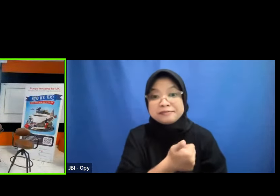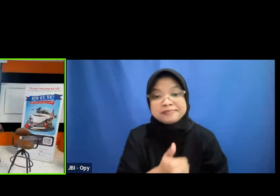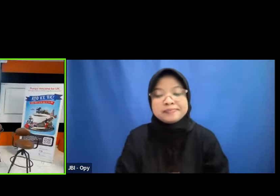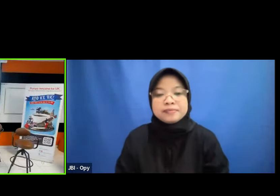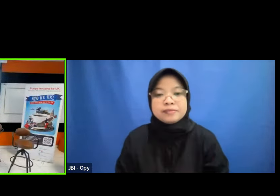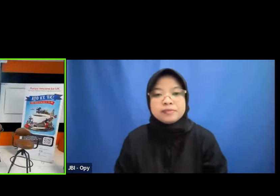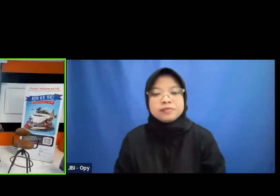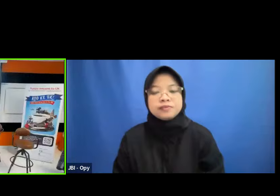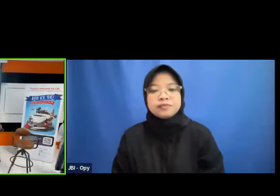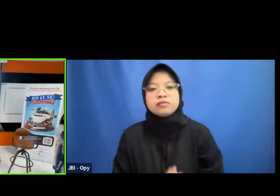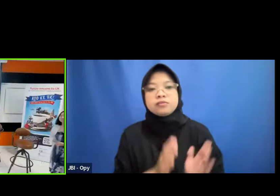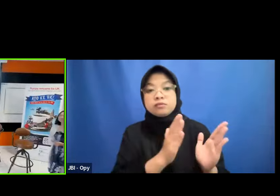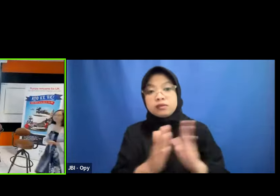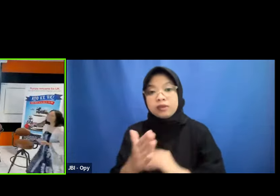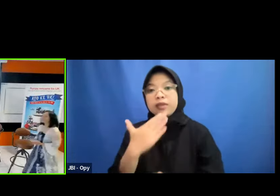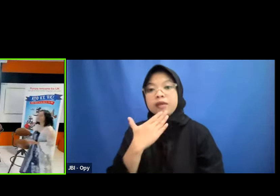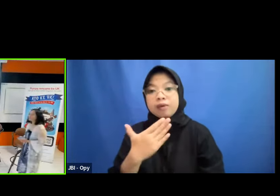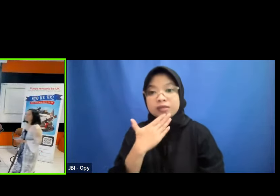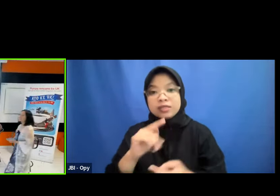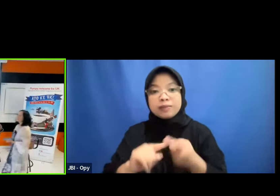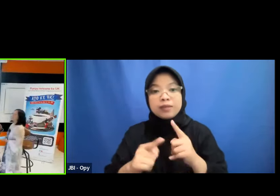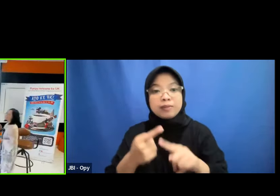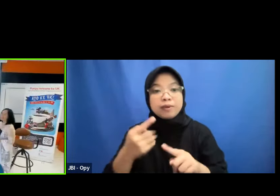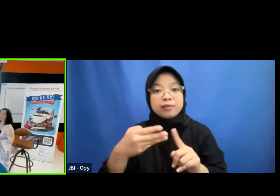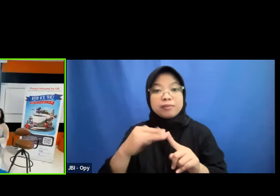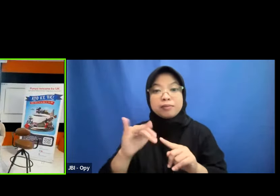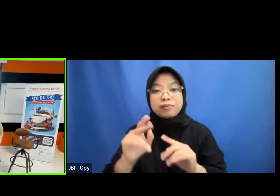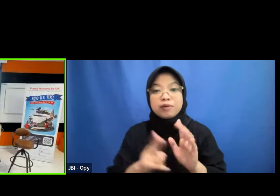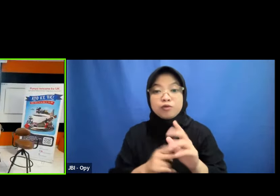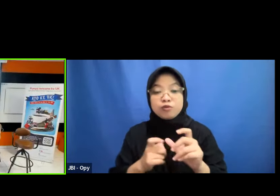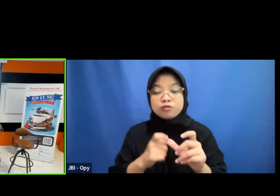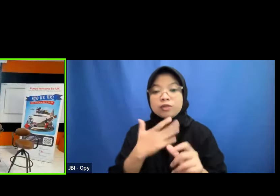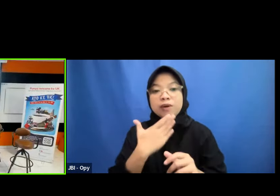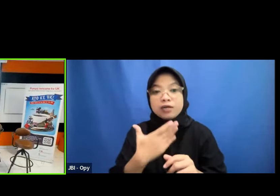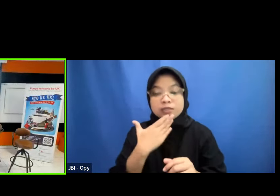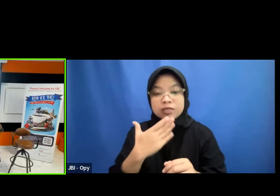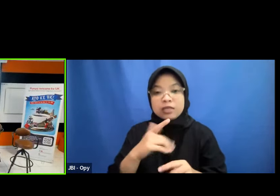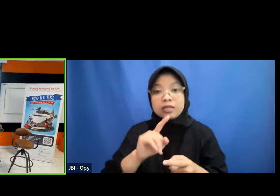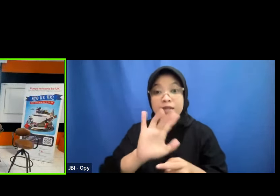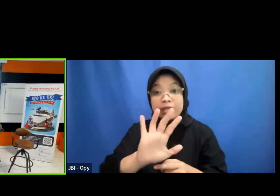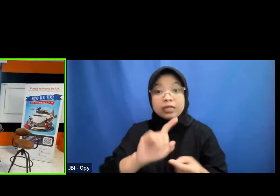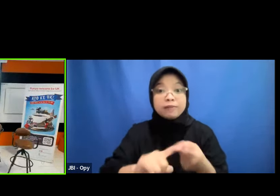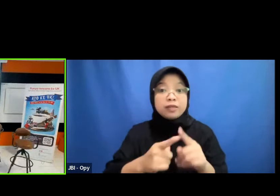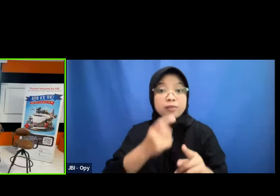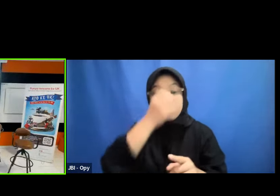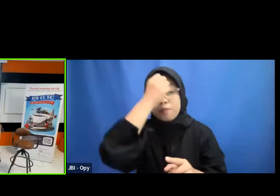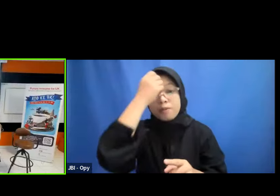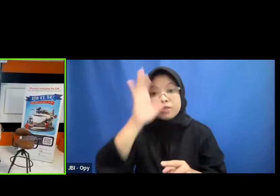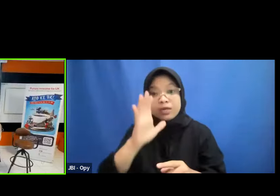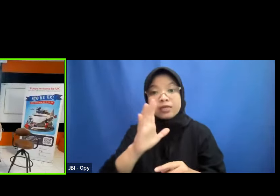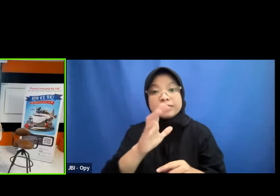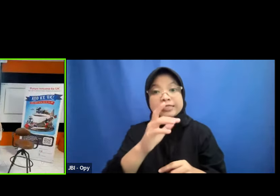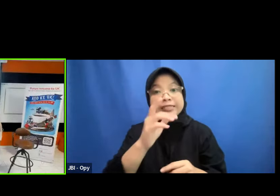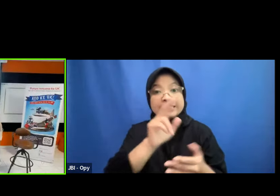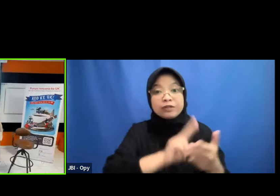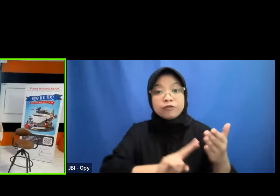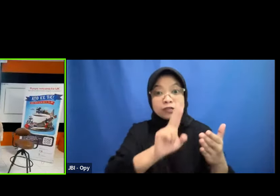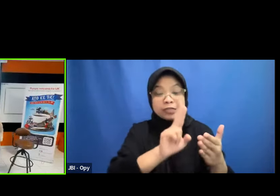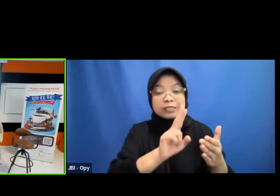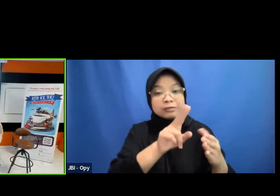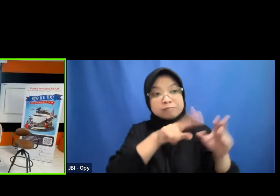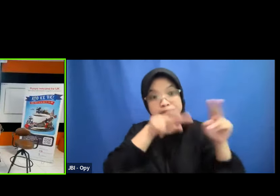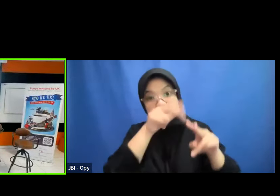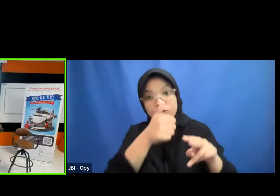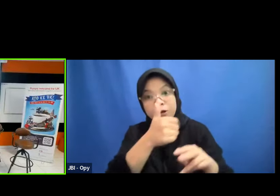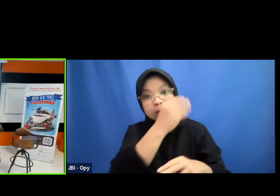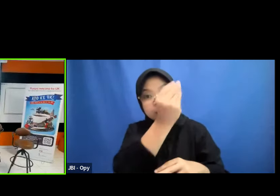Oke Makasih Bu banyak teman-teman Binus ee nanti teman-teman juga jangan lupa mungkin kalau explore kampus sedikit boleh ya kakakkakak boleh